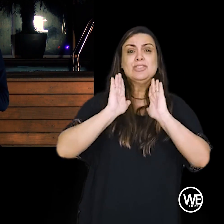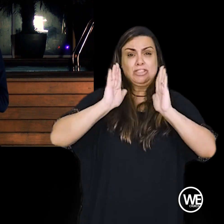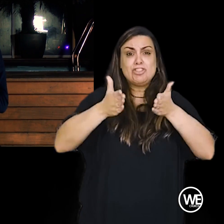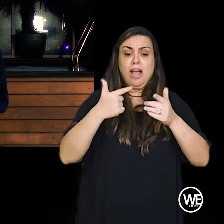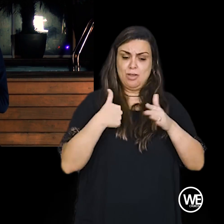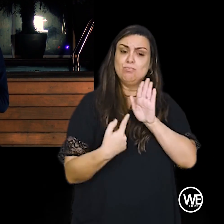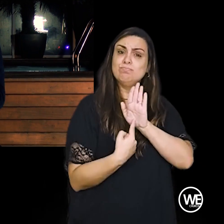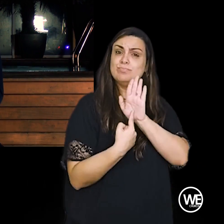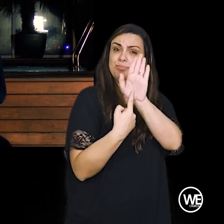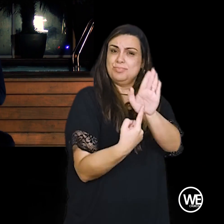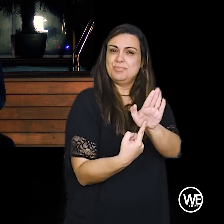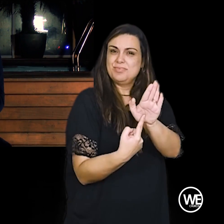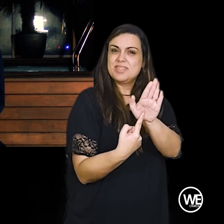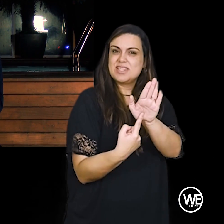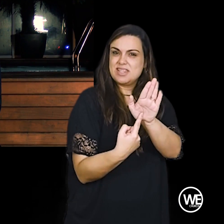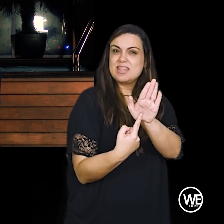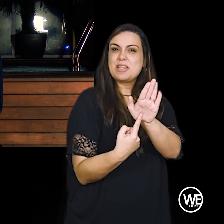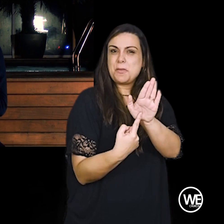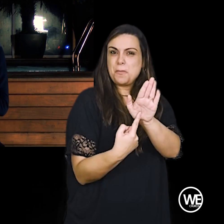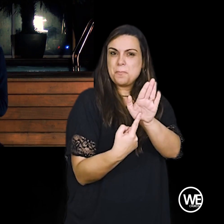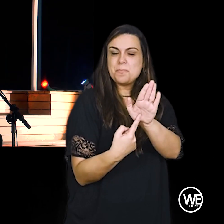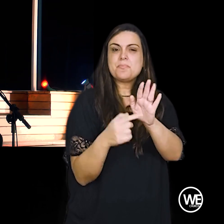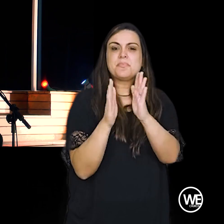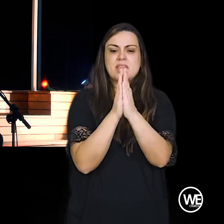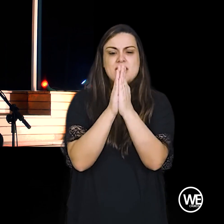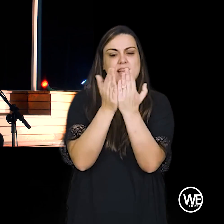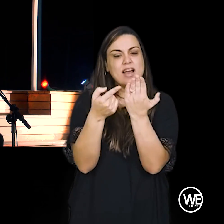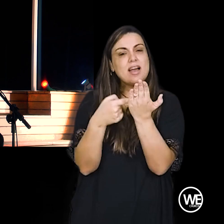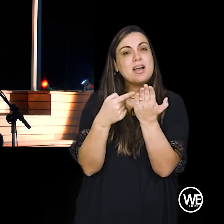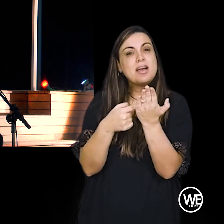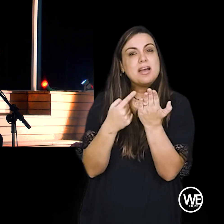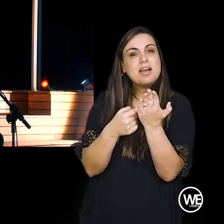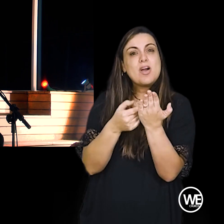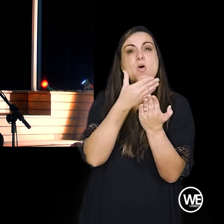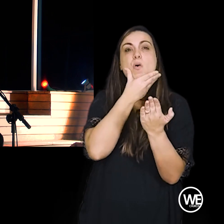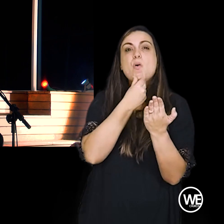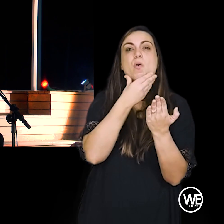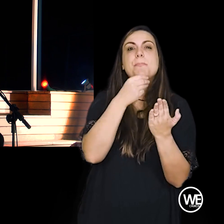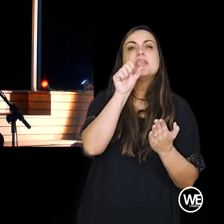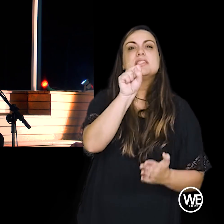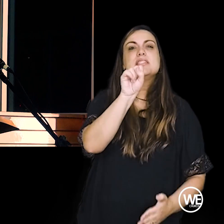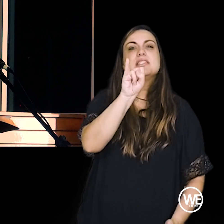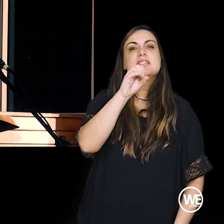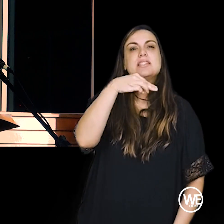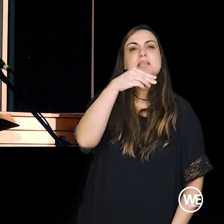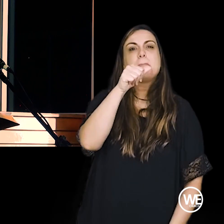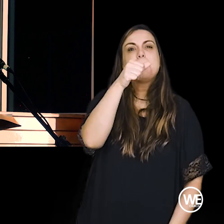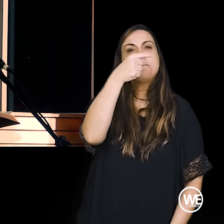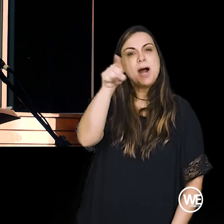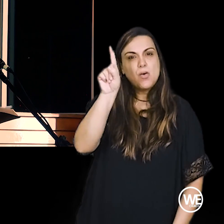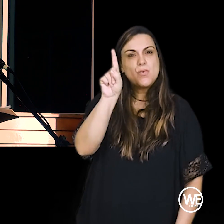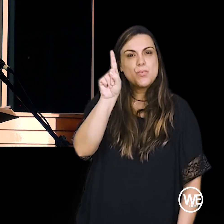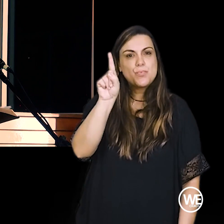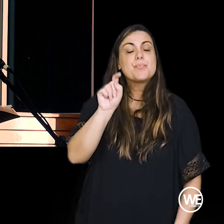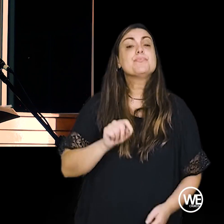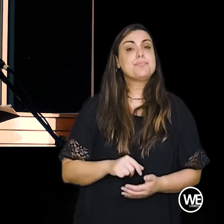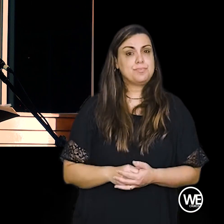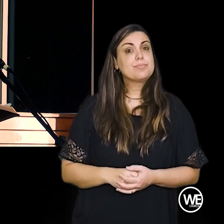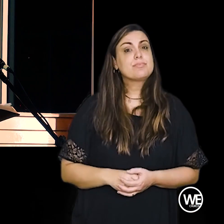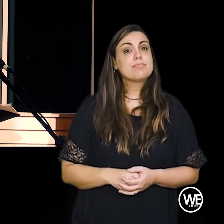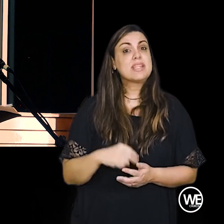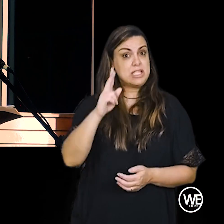apresentado a ele. Mas eu olho na palavra de Deus e percebo uma história de um homem chamado Simão. Uma vez